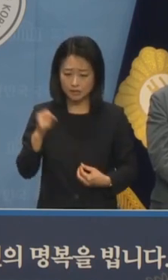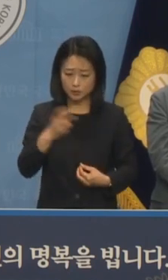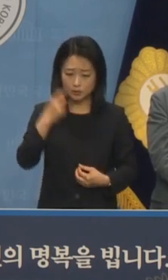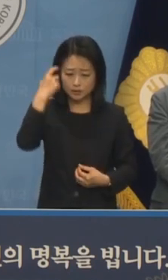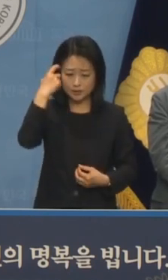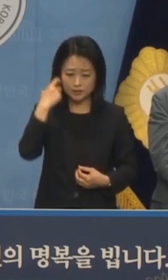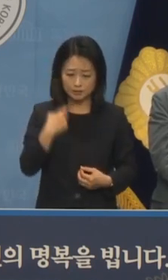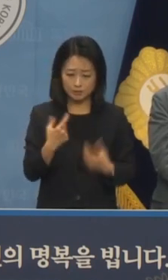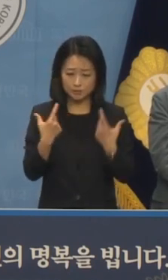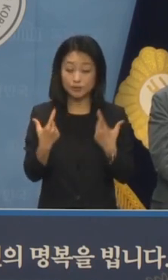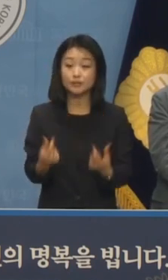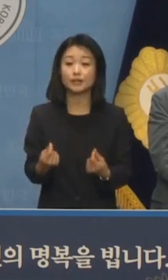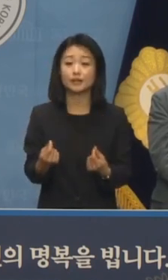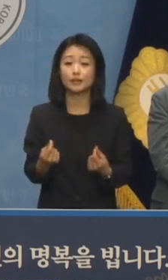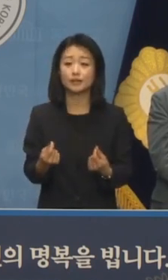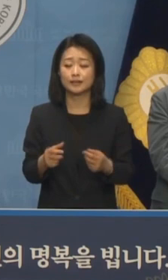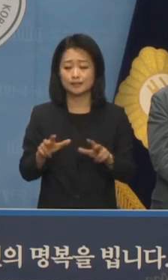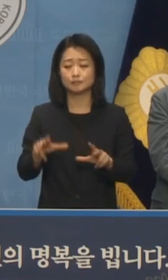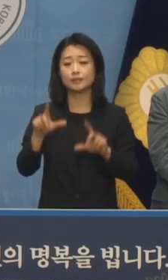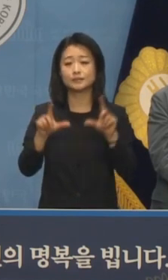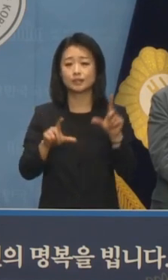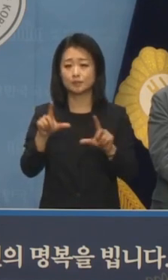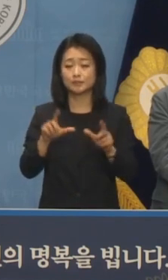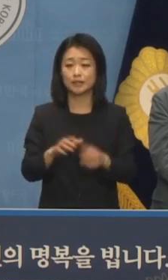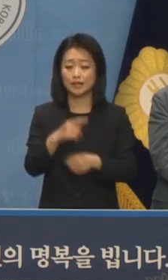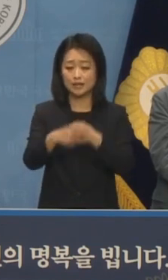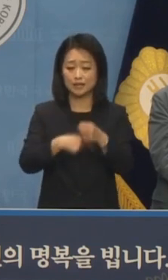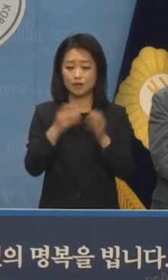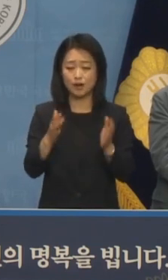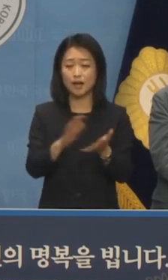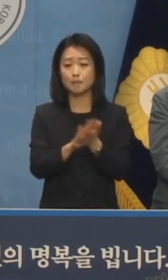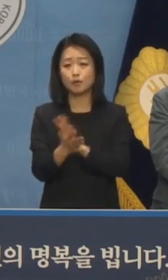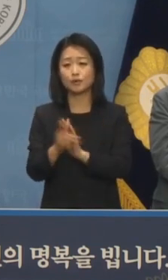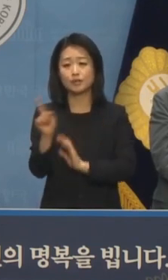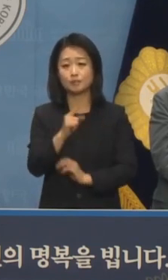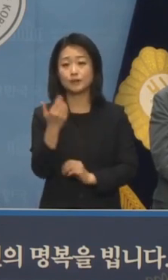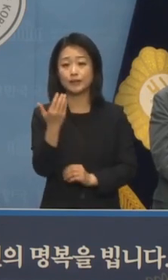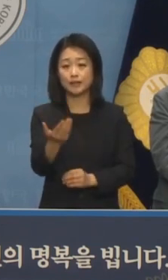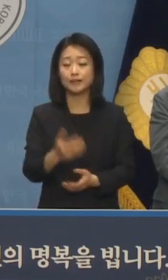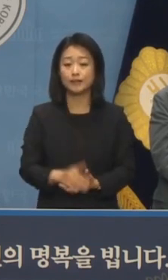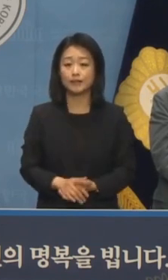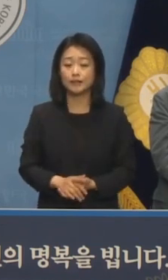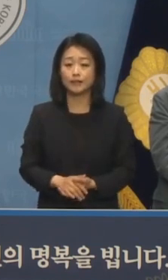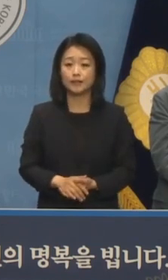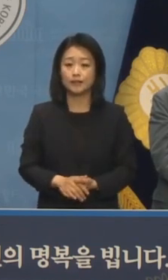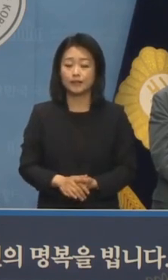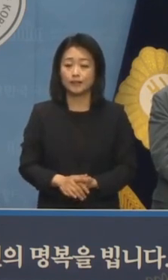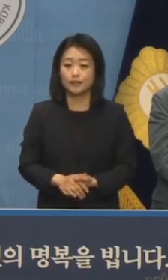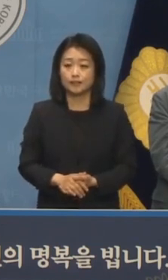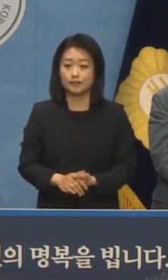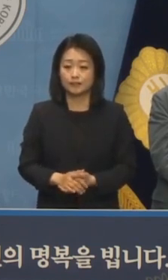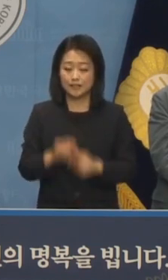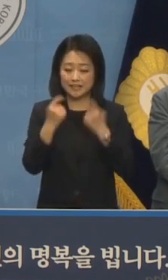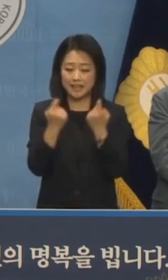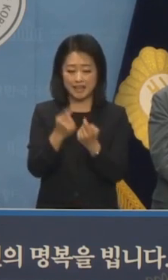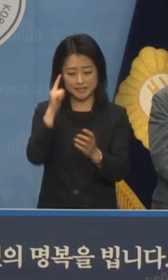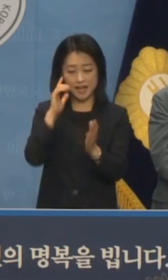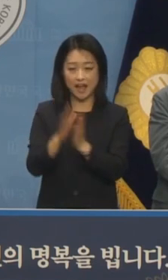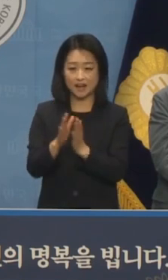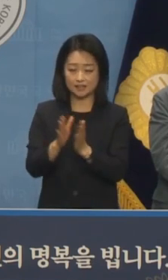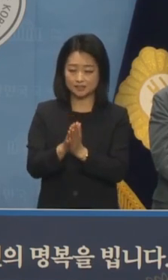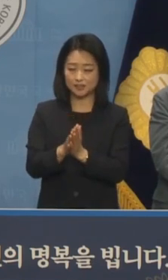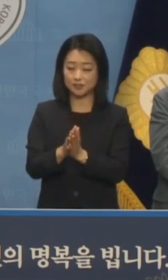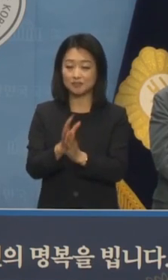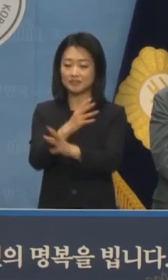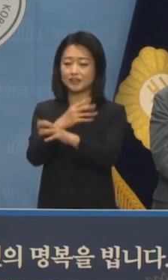느끼고 있는 것이 또 현실입니다. 1년 동안 무엇이 바뀌었을까요? 사인 간의 거래라면서 피해자들에게